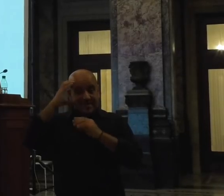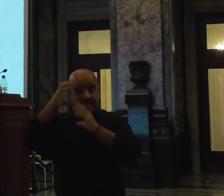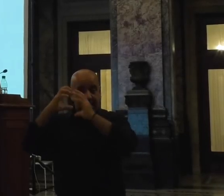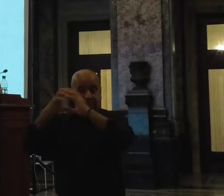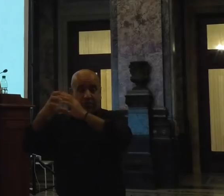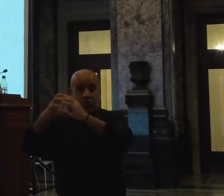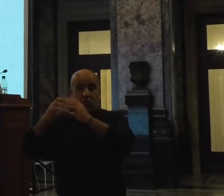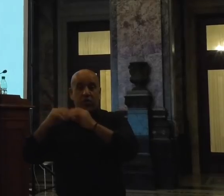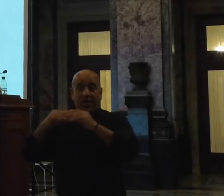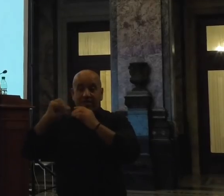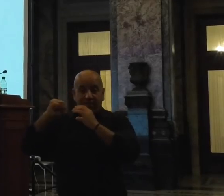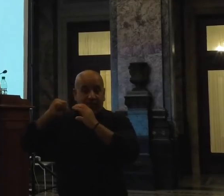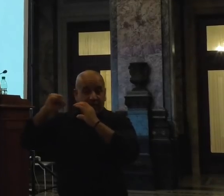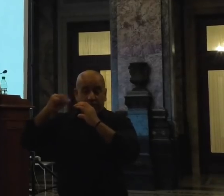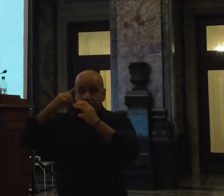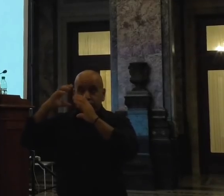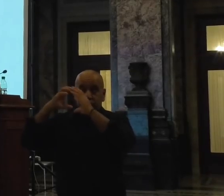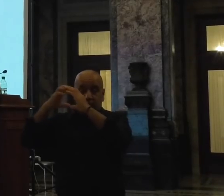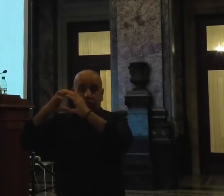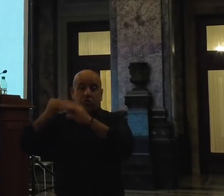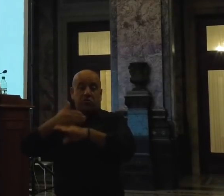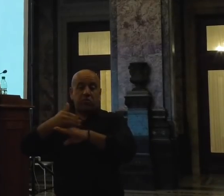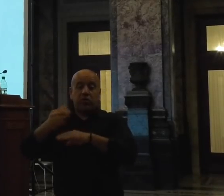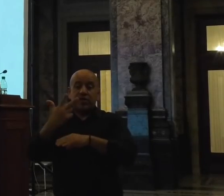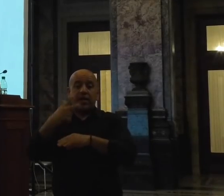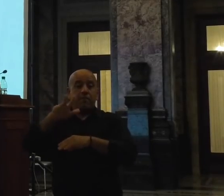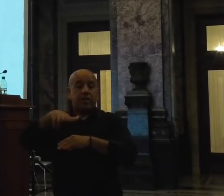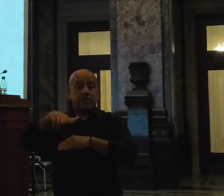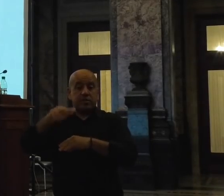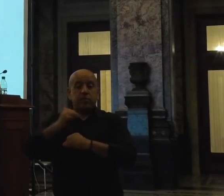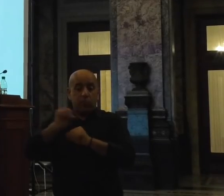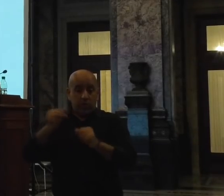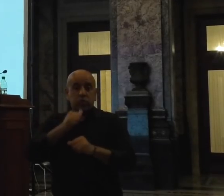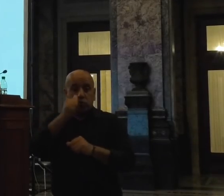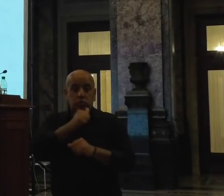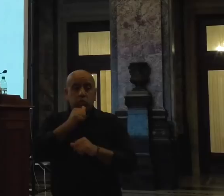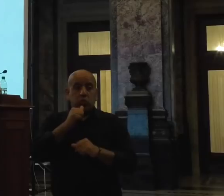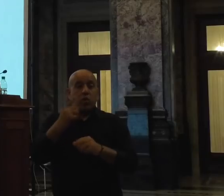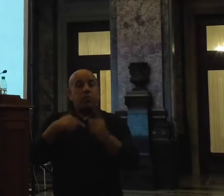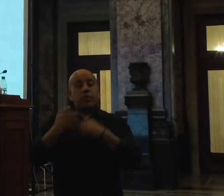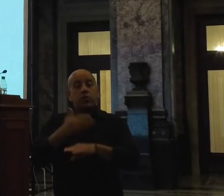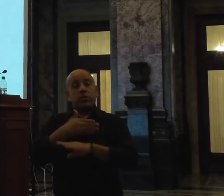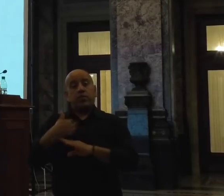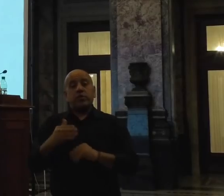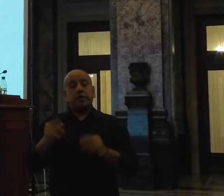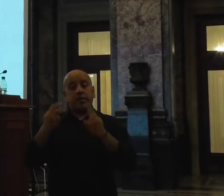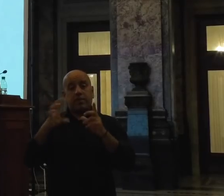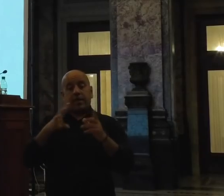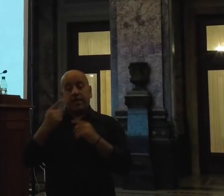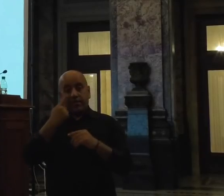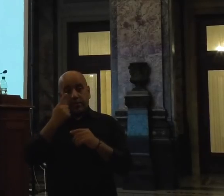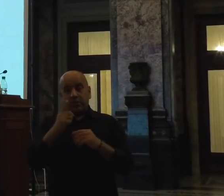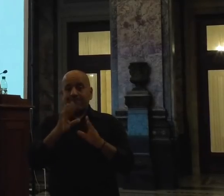durante 3 meses puede haber algo de recuperación espontánea, pero después de eso, el dogma era que la visión ya no